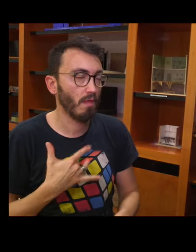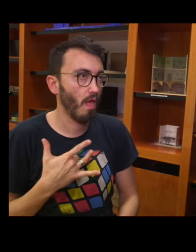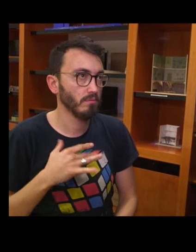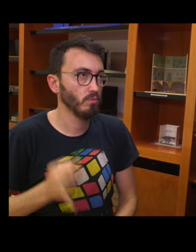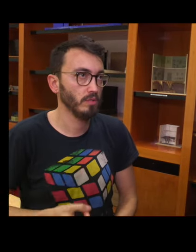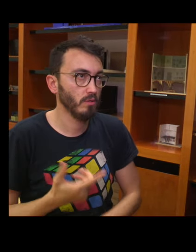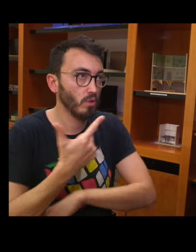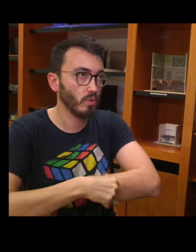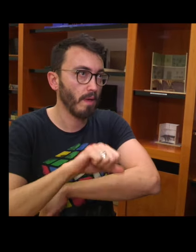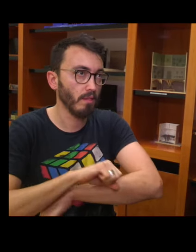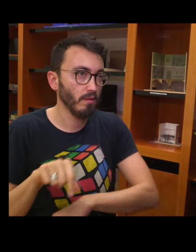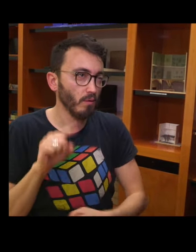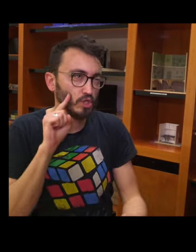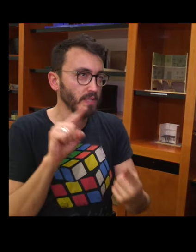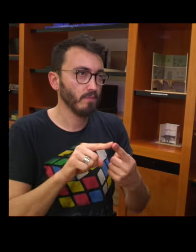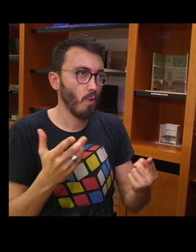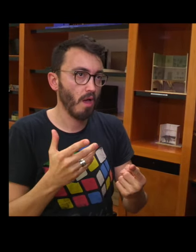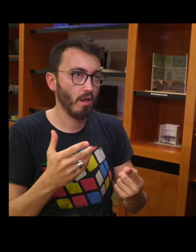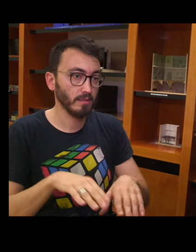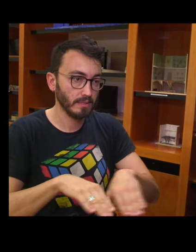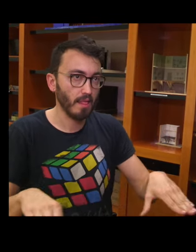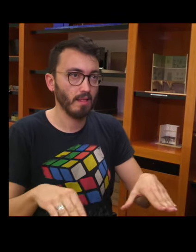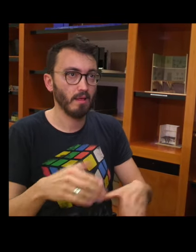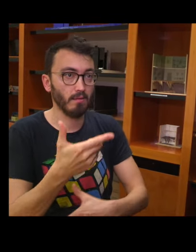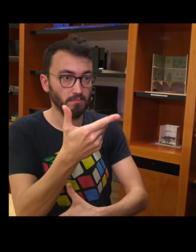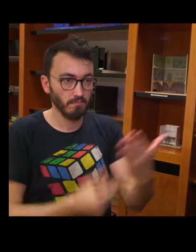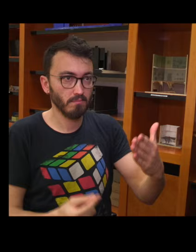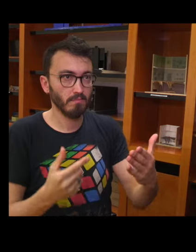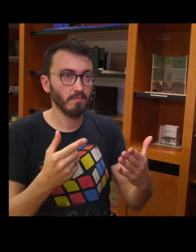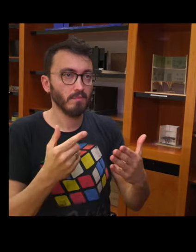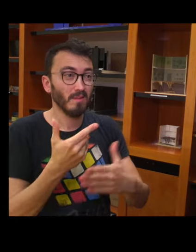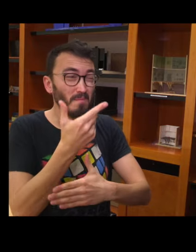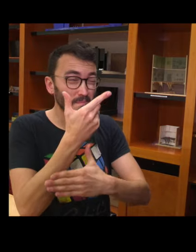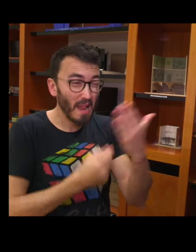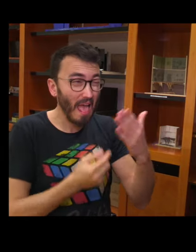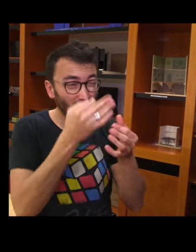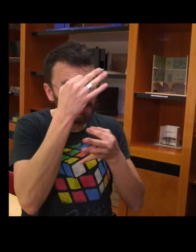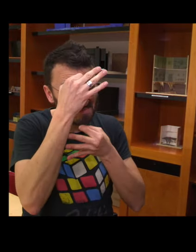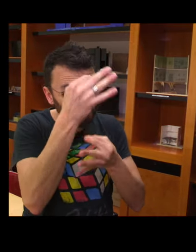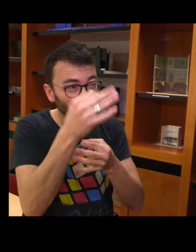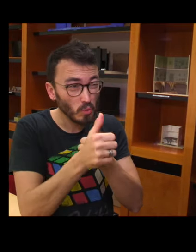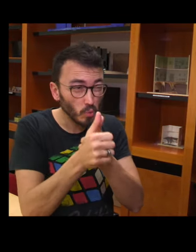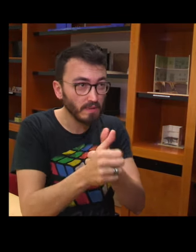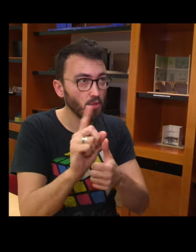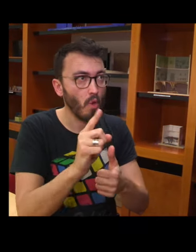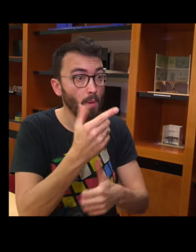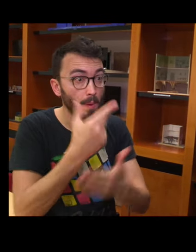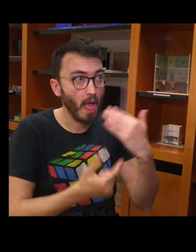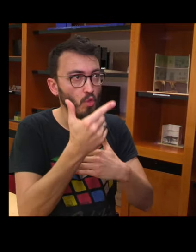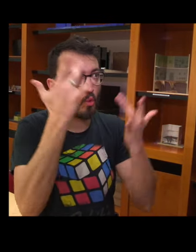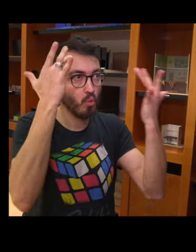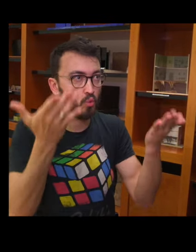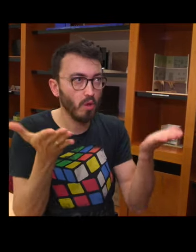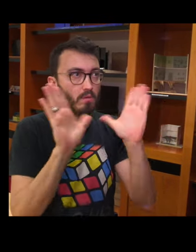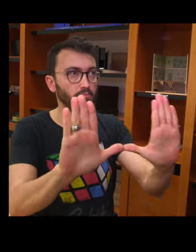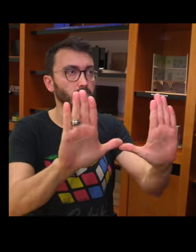plus-value, et c'est ça que je cherchais. Vraiment, l'objectif de ces 15 jours, c'est d'être sur scène, proposer quelque chose